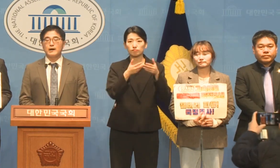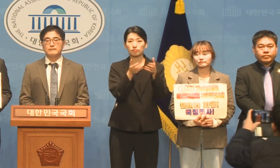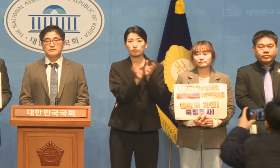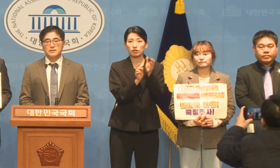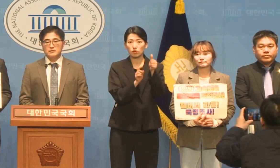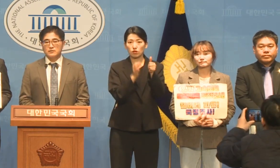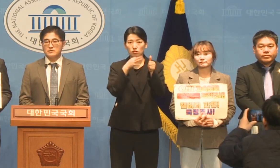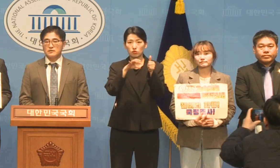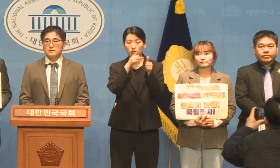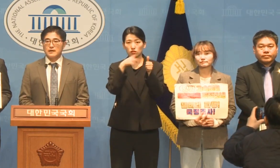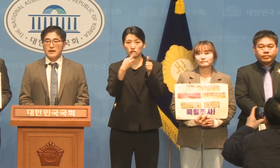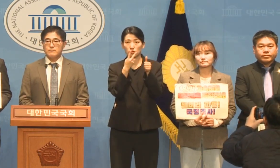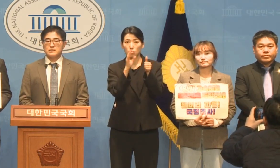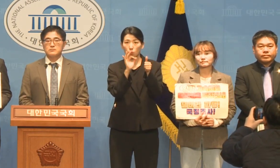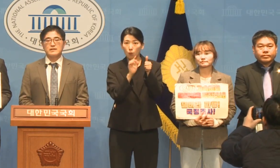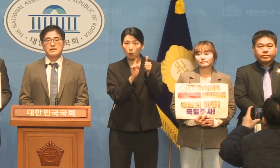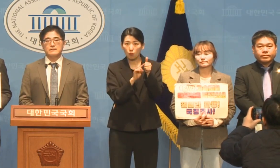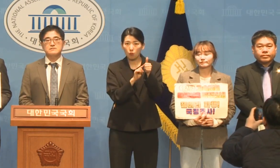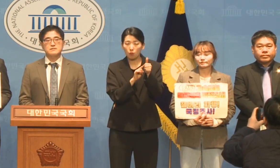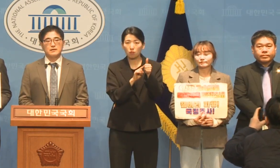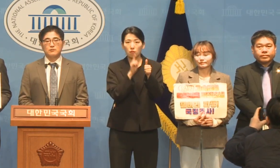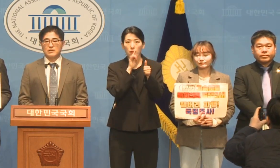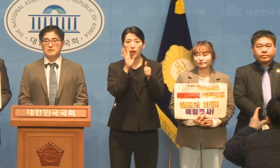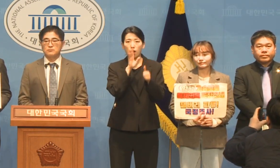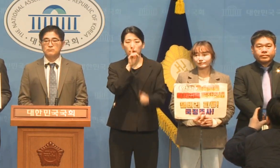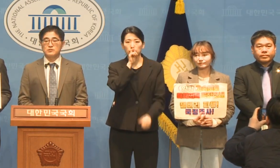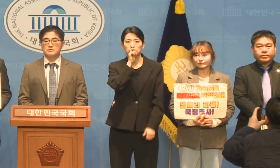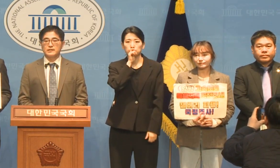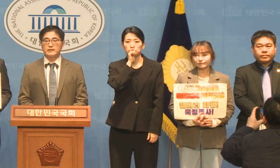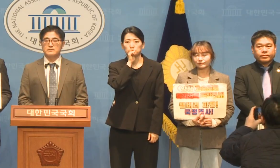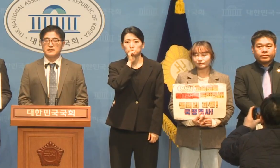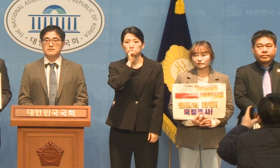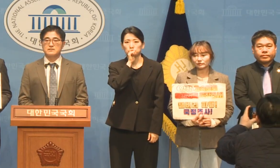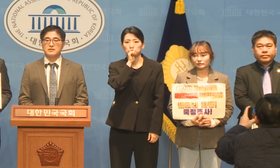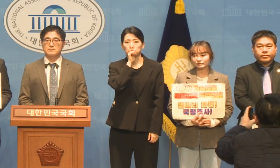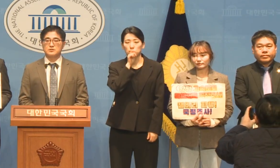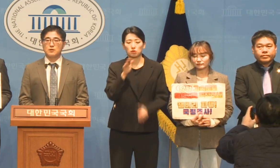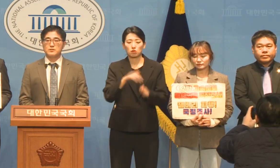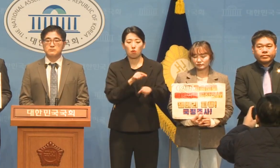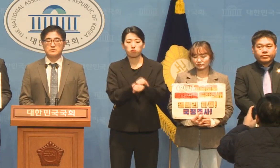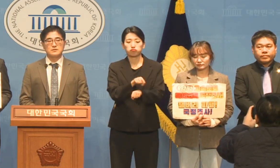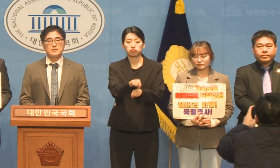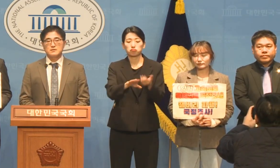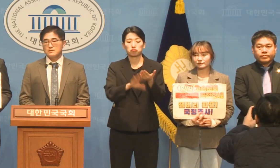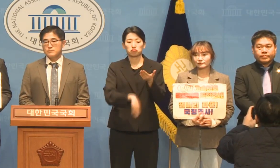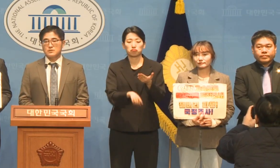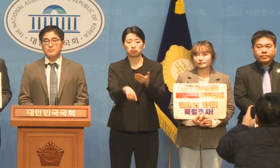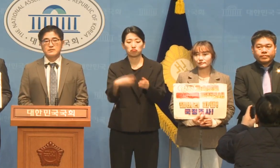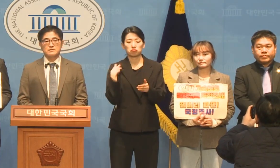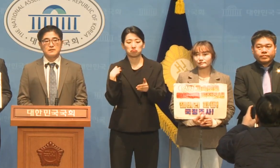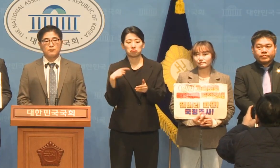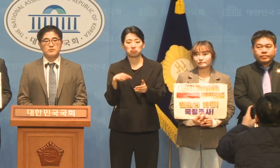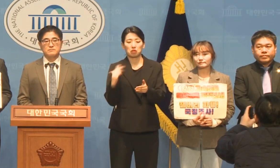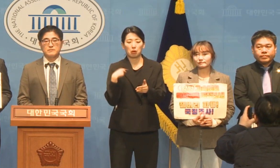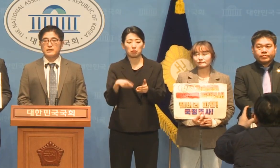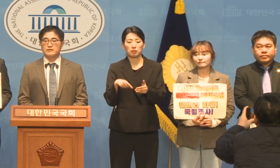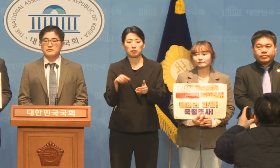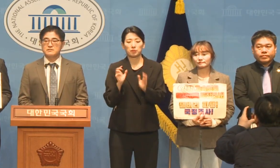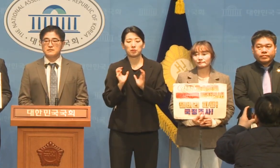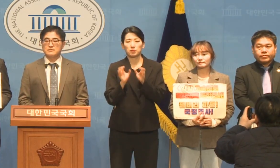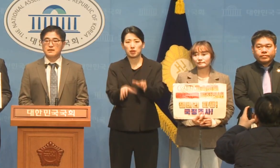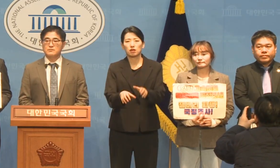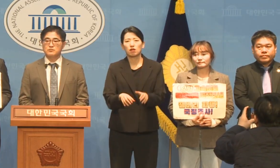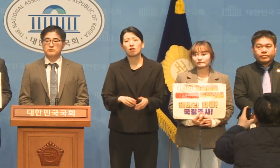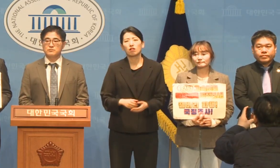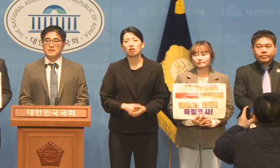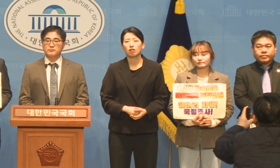원희룡 또한 여지껏 한마디도 하지 않은 채 관련 공무원들에게 자신의 책임을 떠미루는 비겁한 짓을 하고 있습니다.